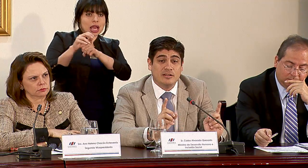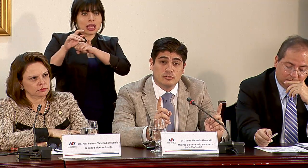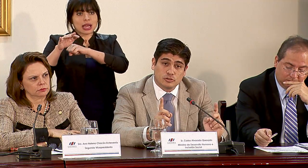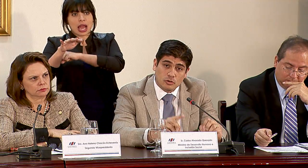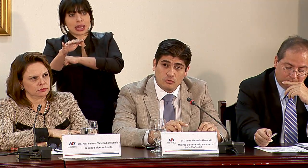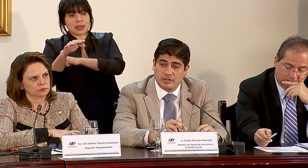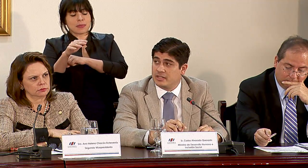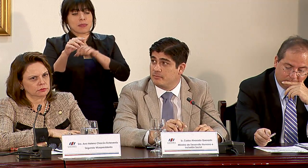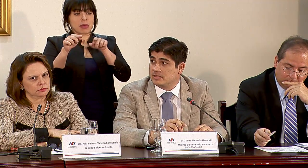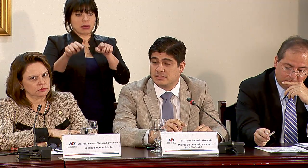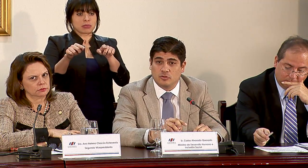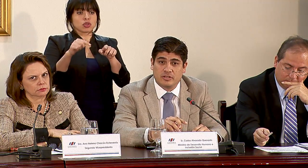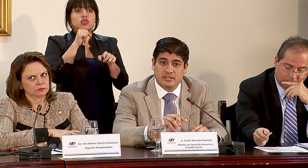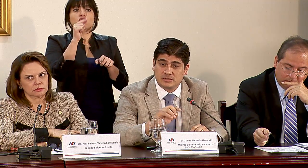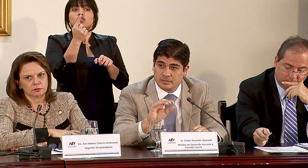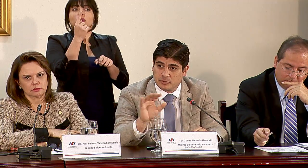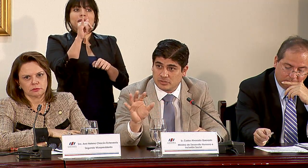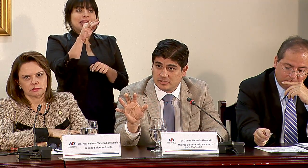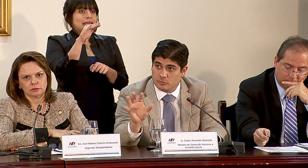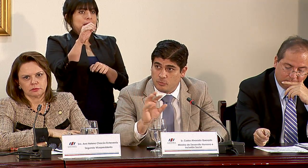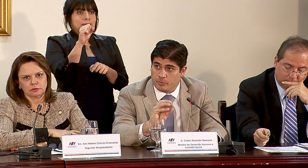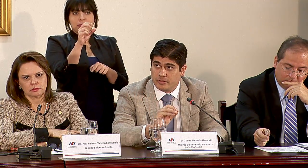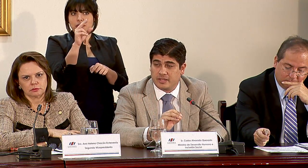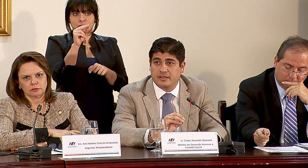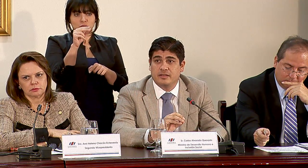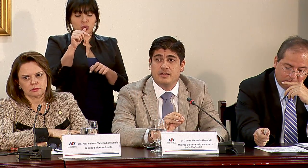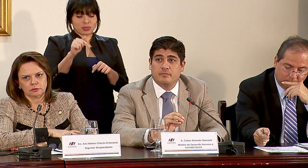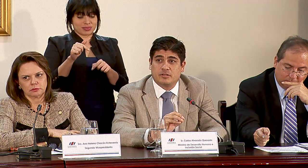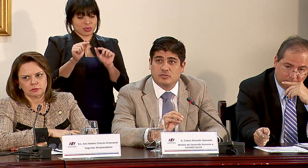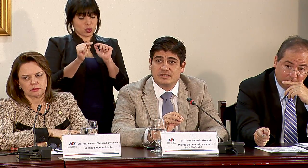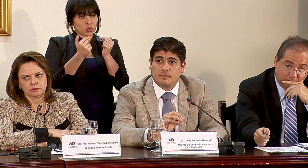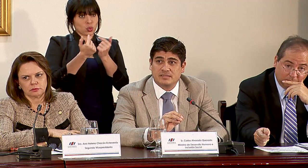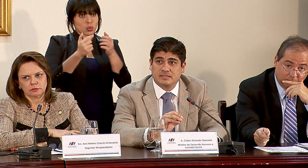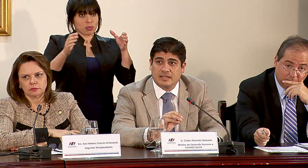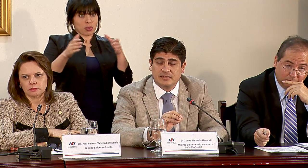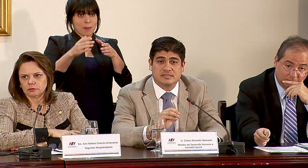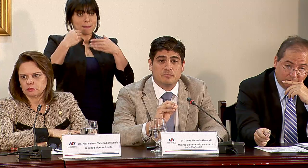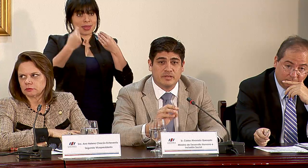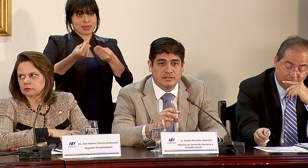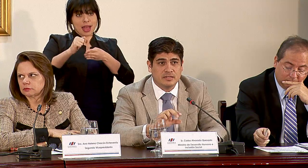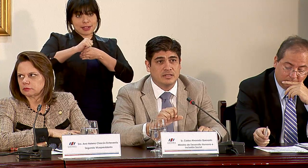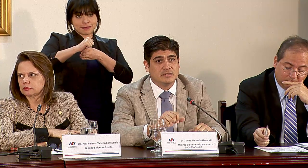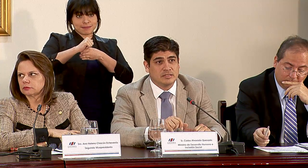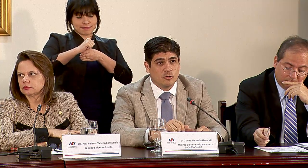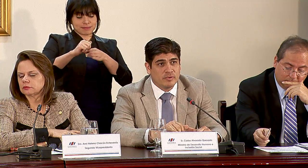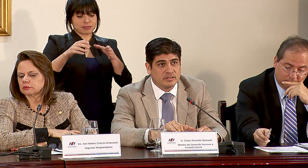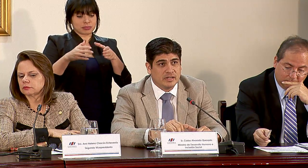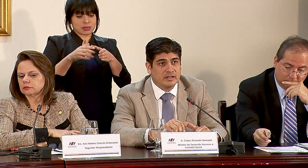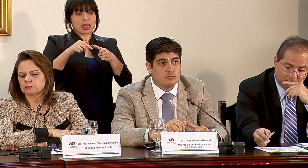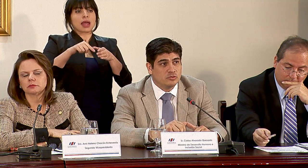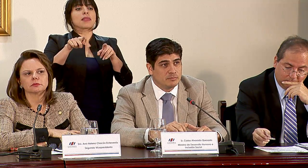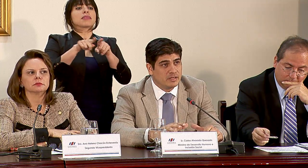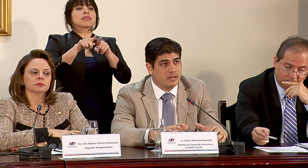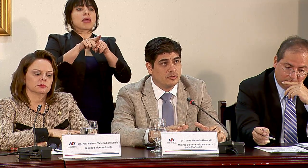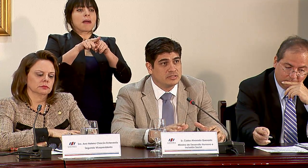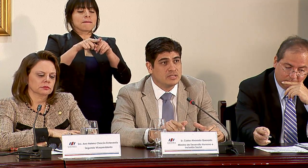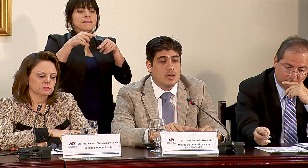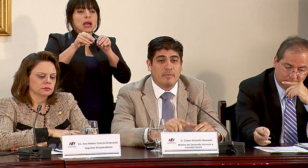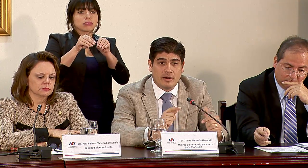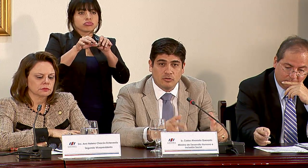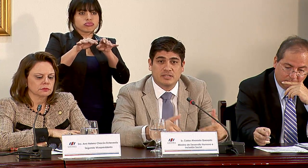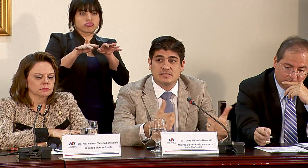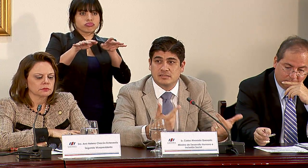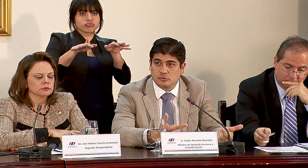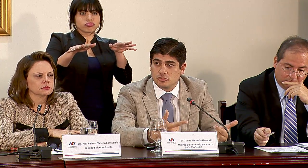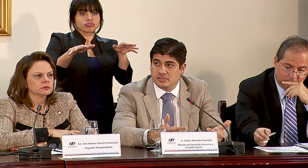y no solo en el IMAS, sino que este grupo de personas capacitadas también se convertirán en multiplicadores